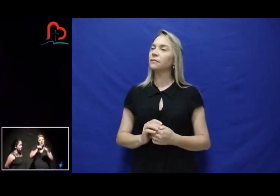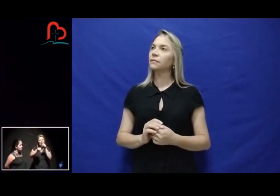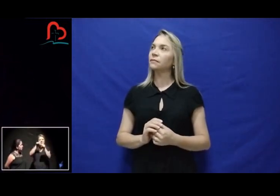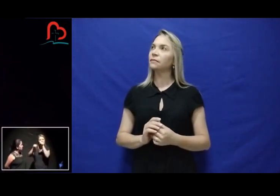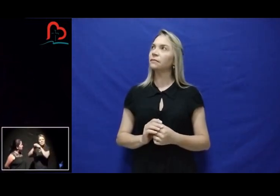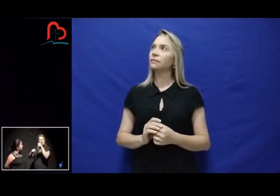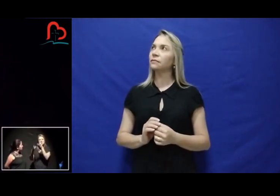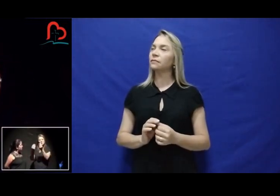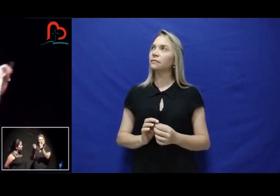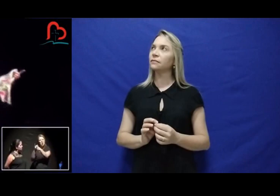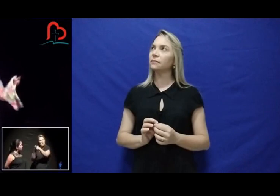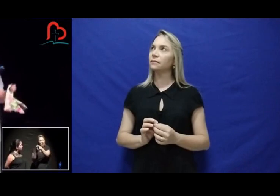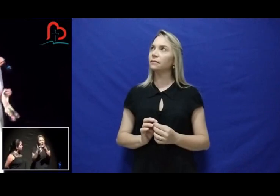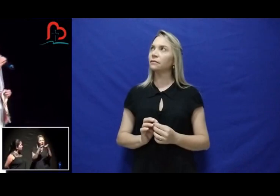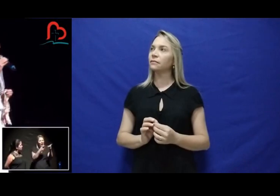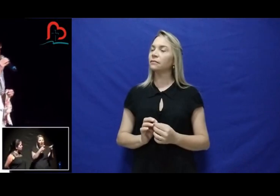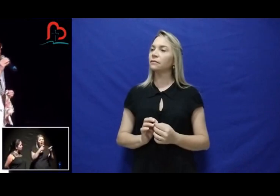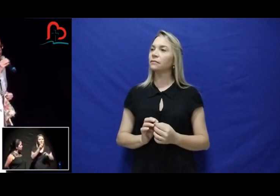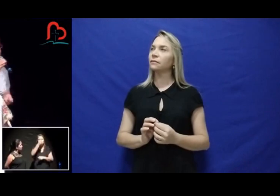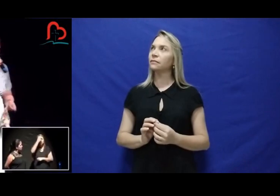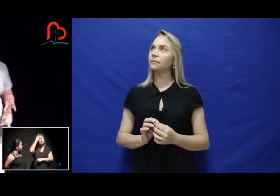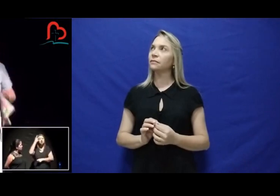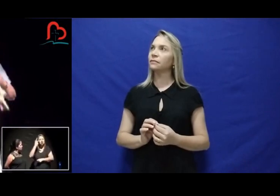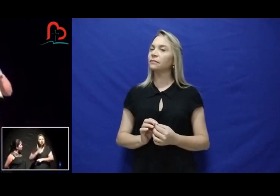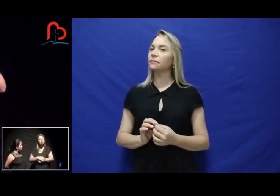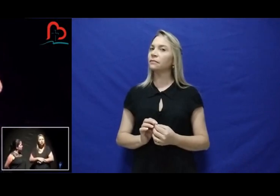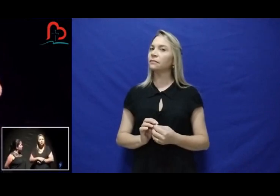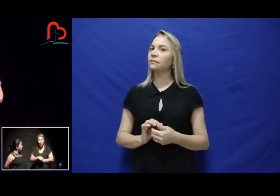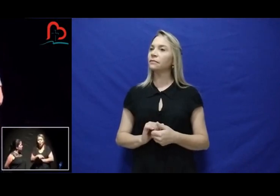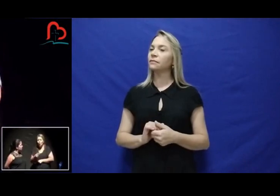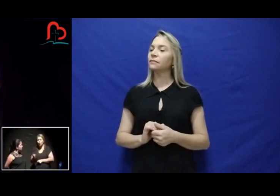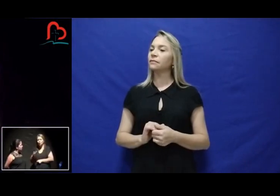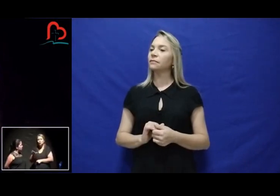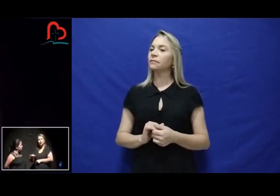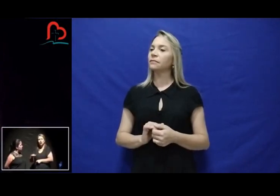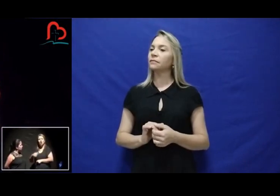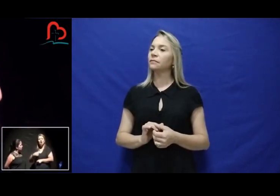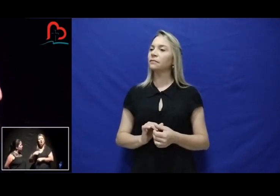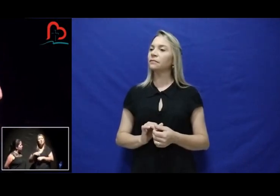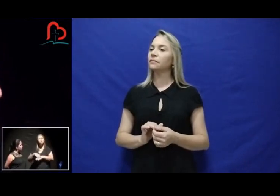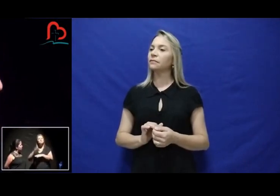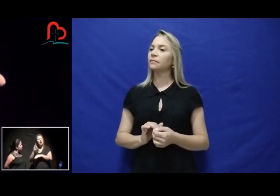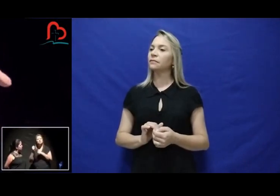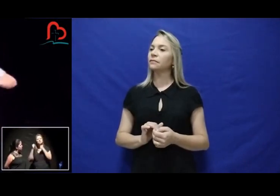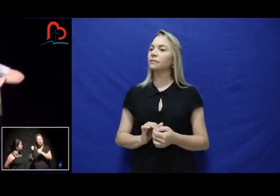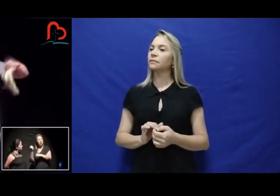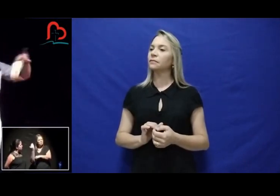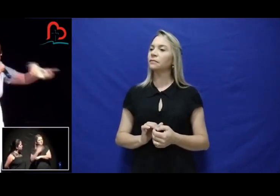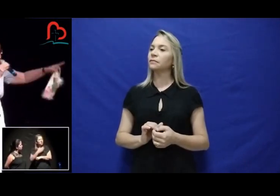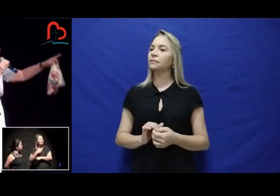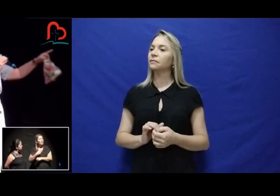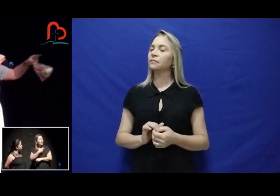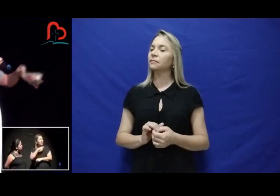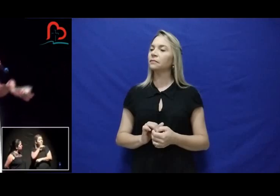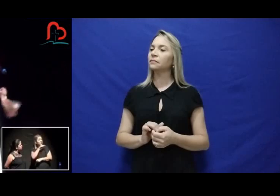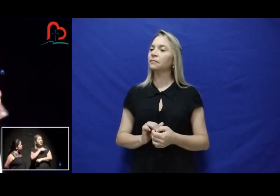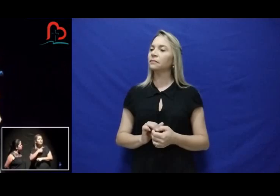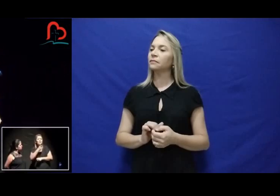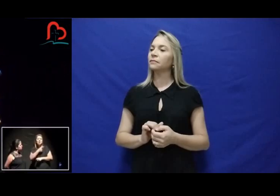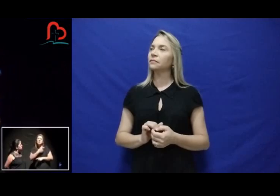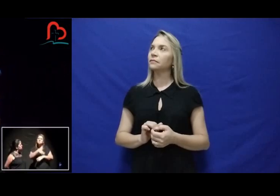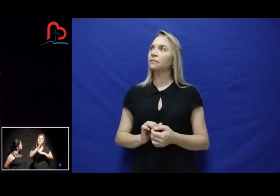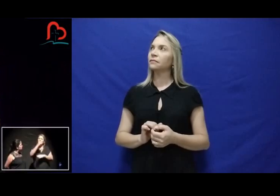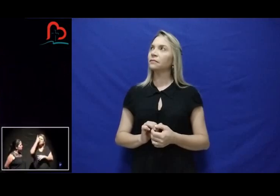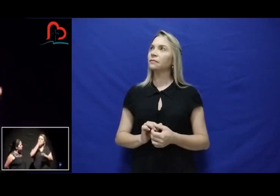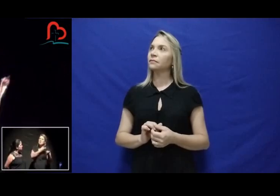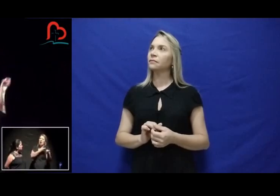gente. O outro menino falou: eu vou ser um chefe mais poderoso do que você e vou matar você e muito mais